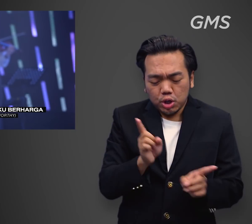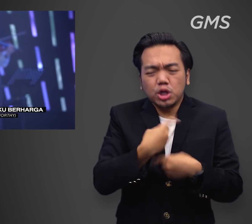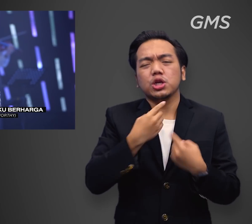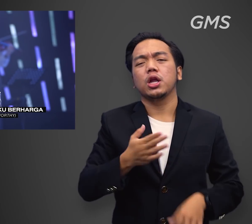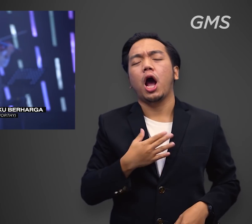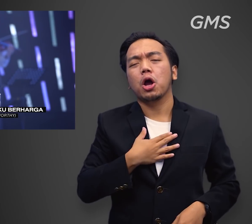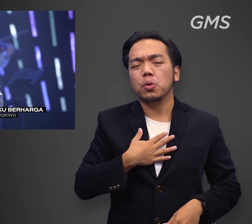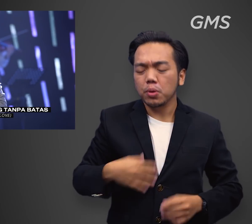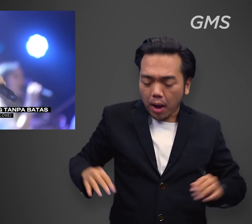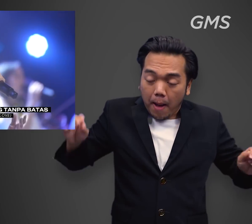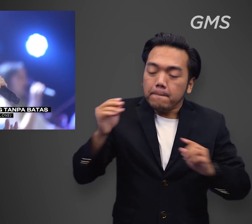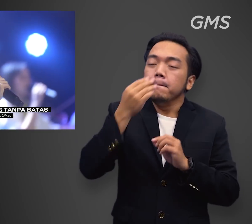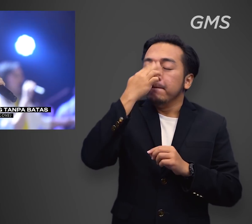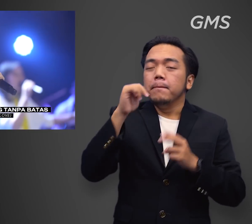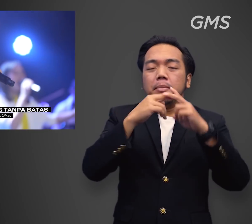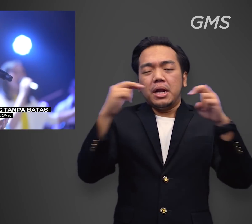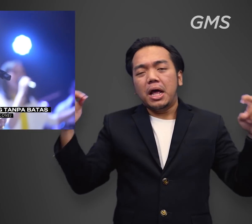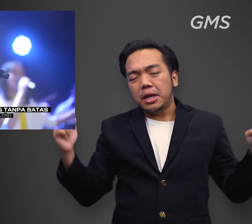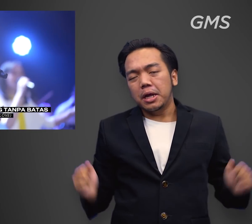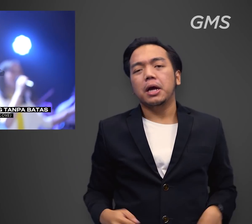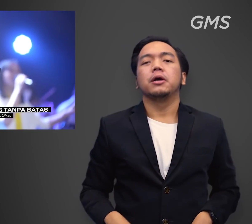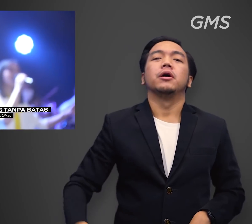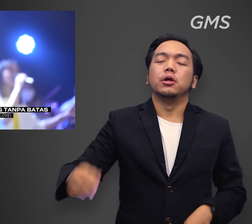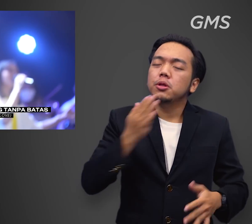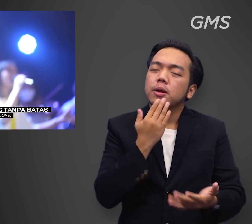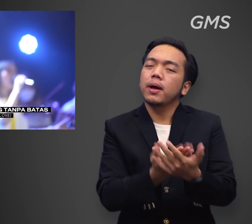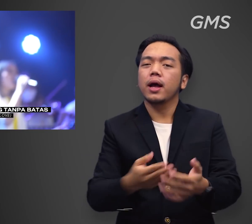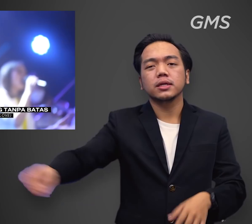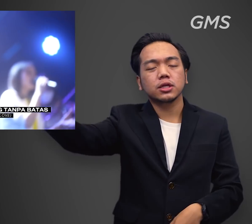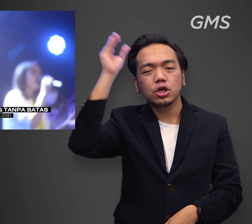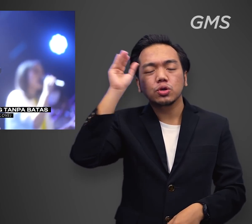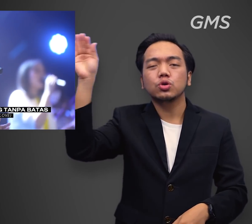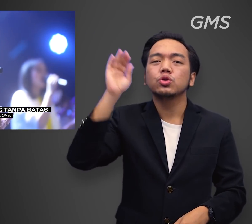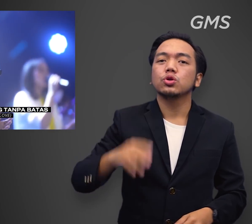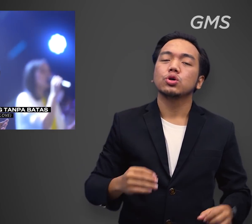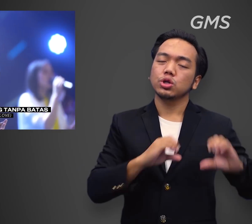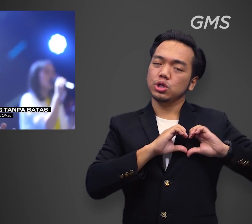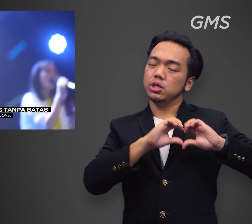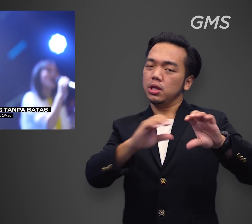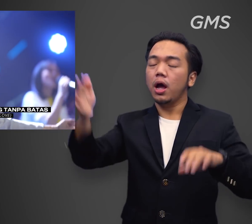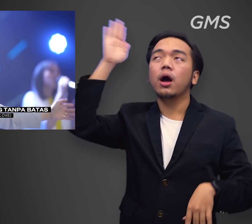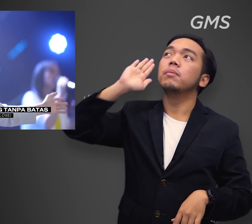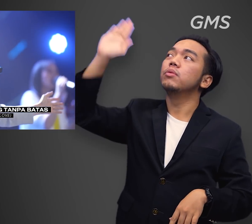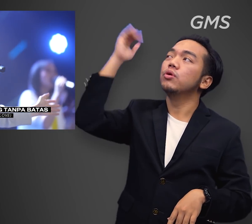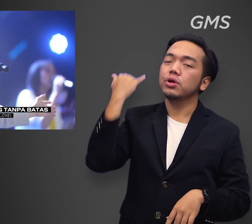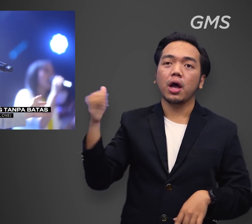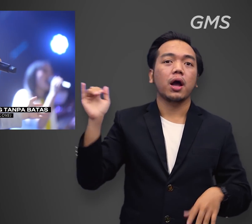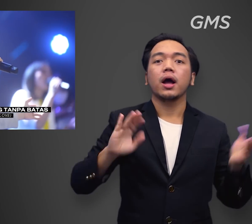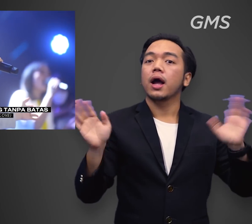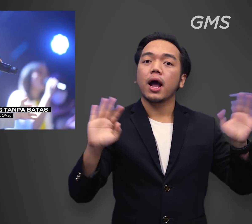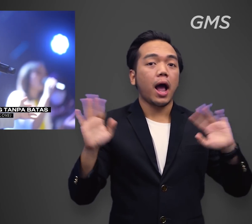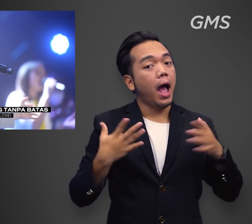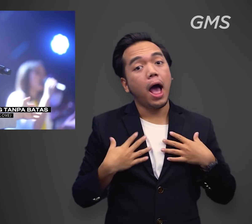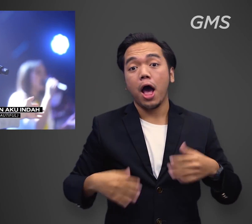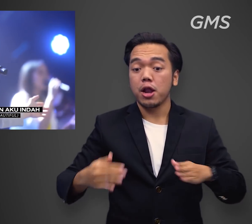jadikan ku berharga. Terima kasih mencintamu yang